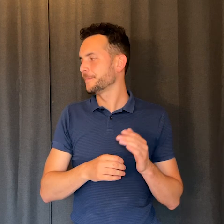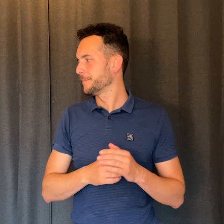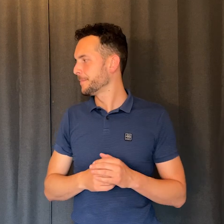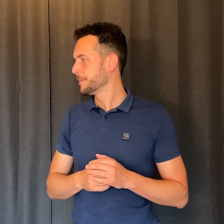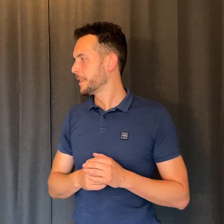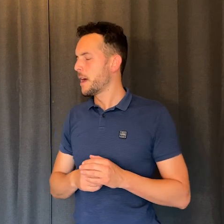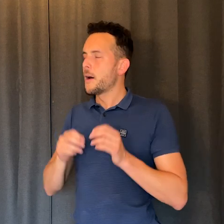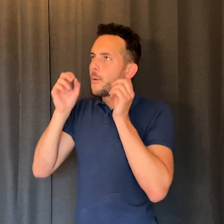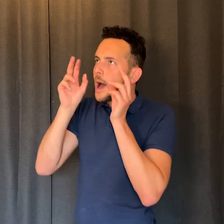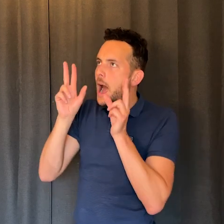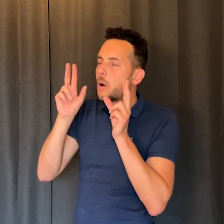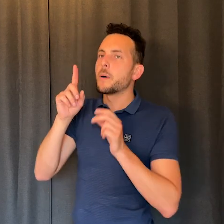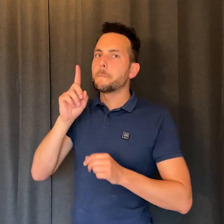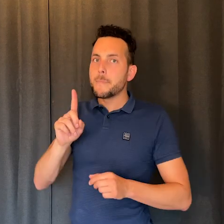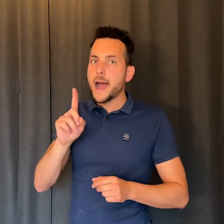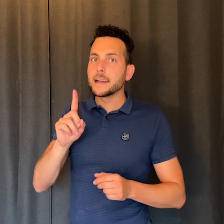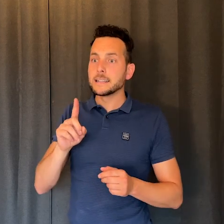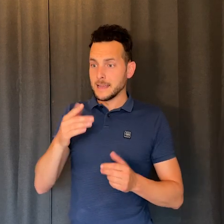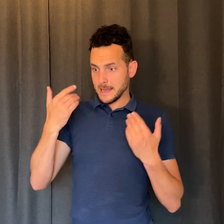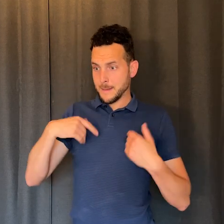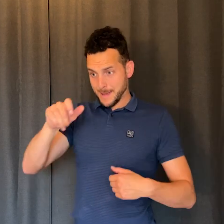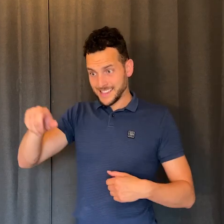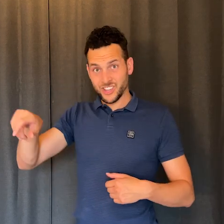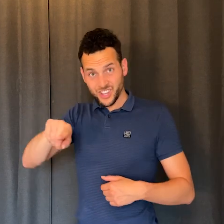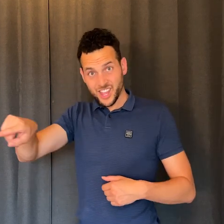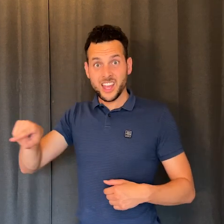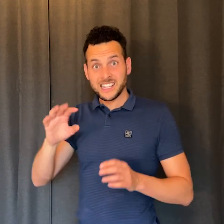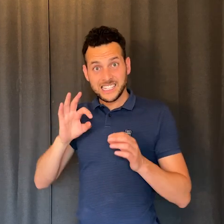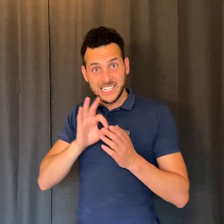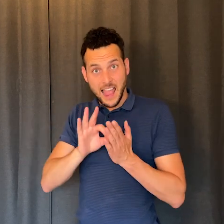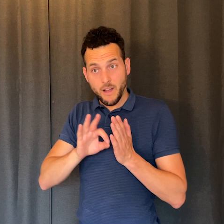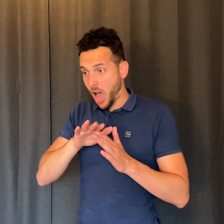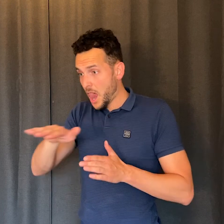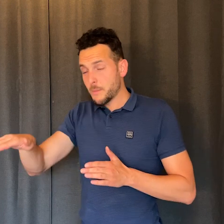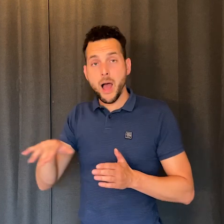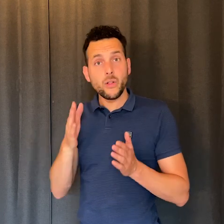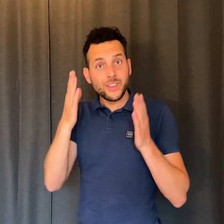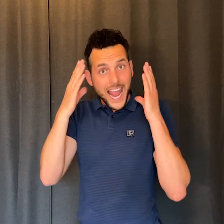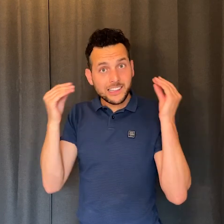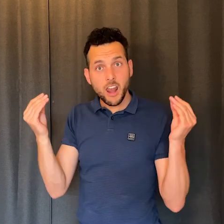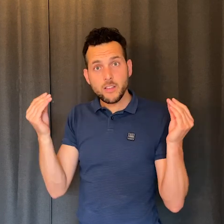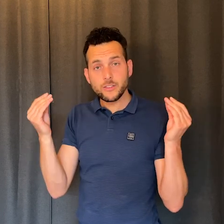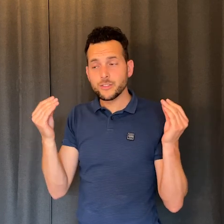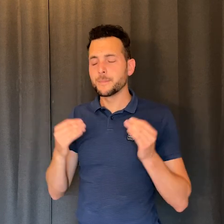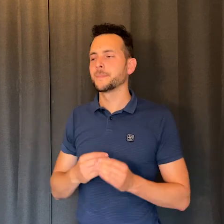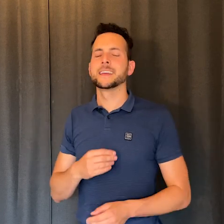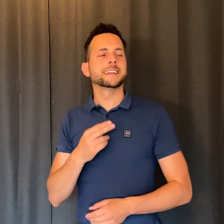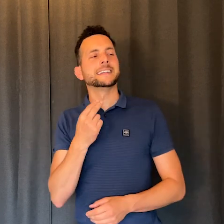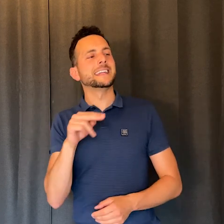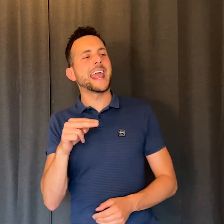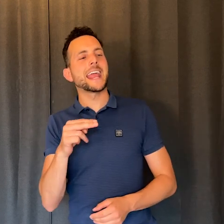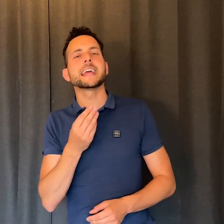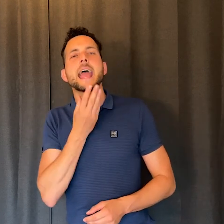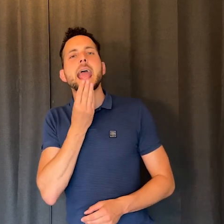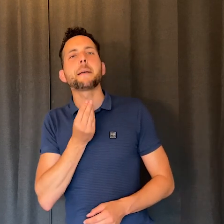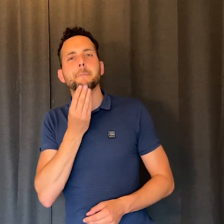Wauw. Maar schreven die mensen allemaal Nederlands? Nee. Dat was Hebreeuws eigenlijk